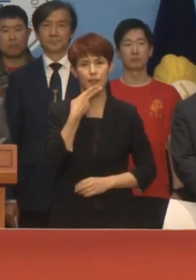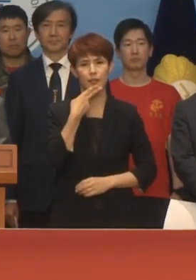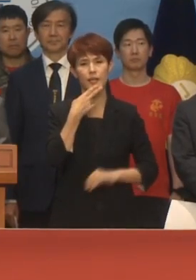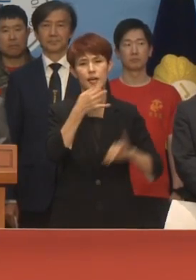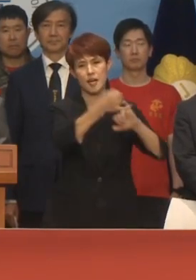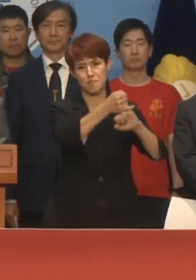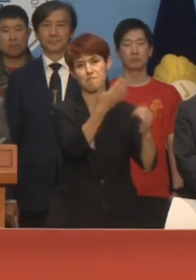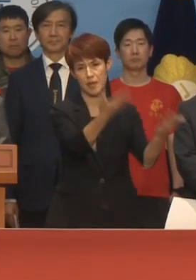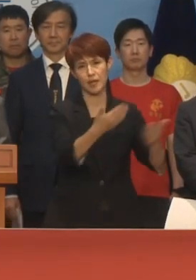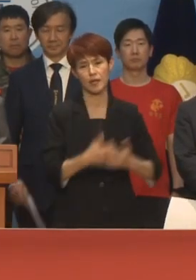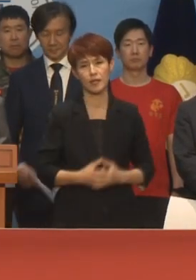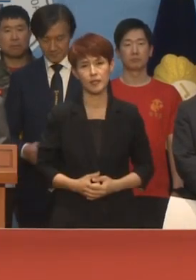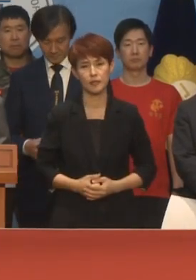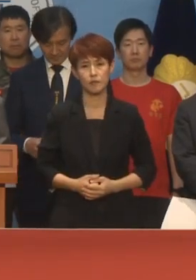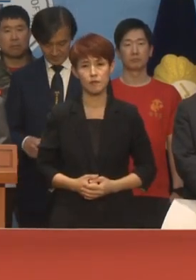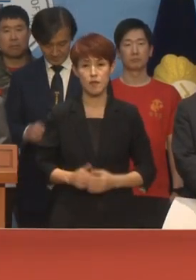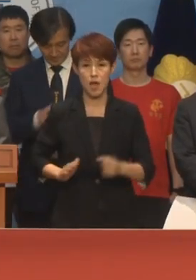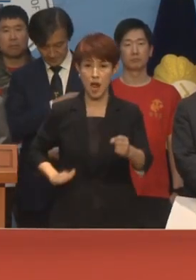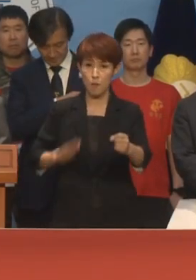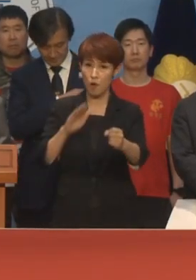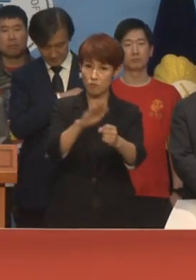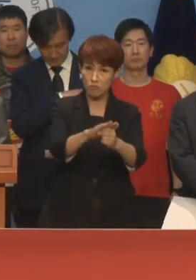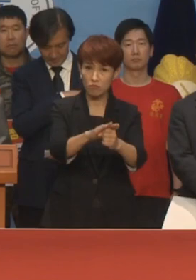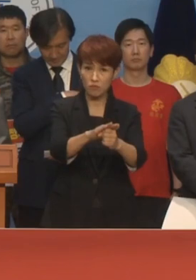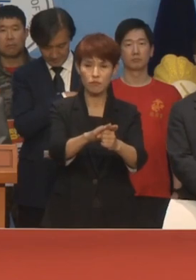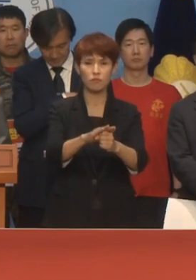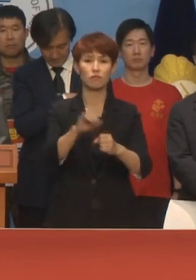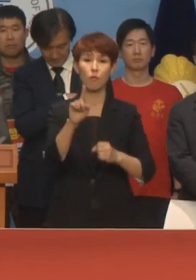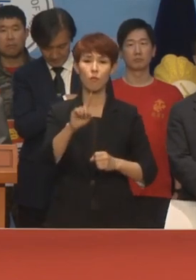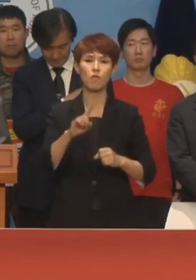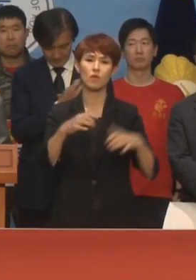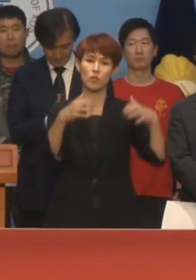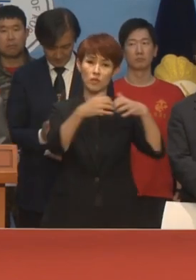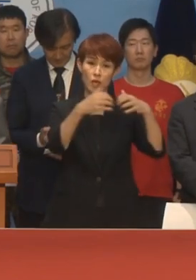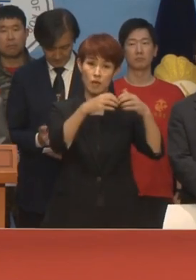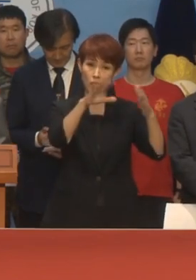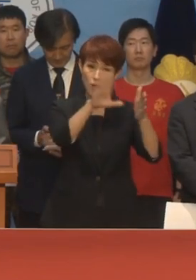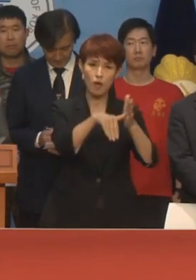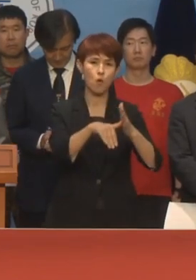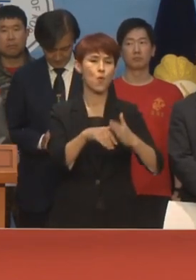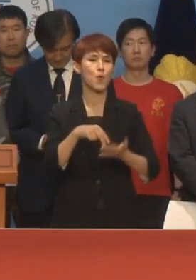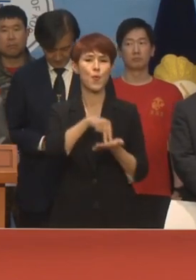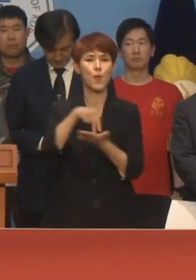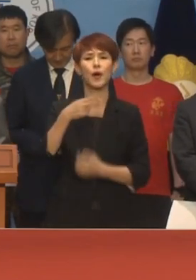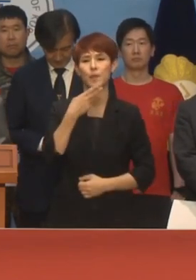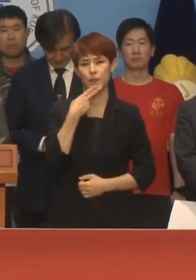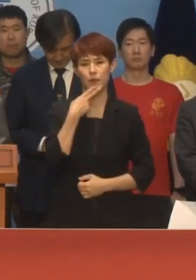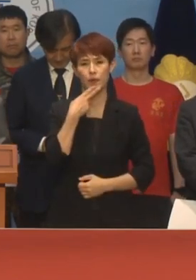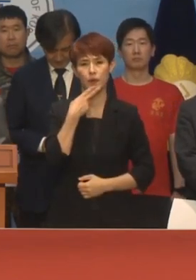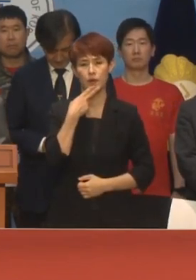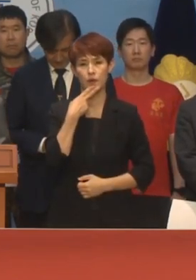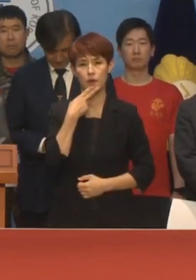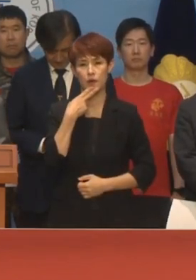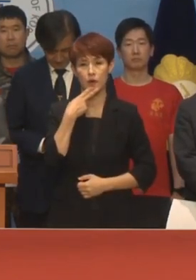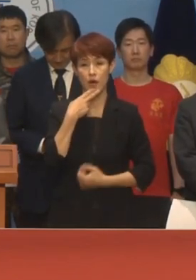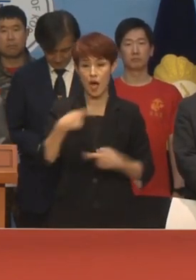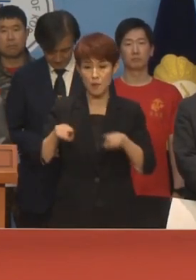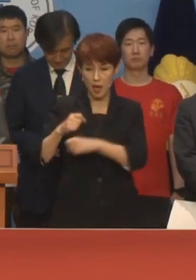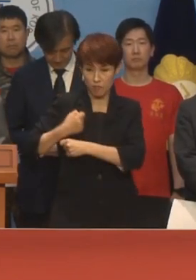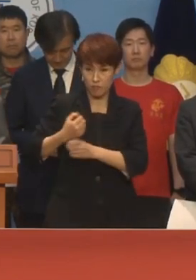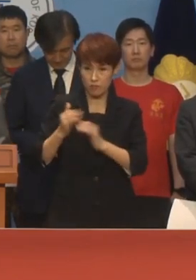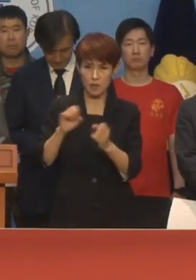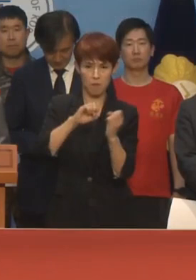약속을 드렸습니다. 해병은 전쟁터에서 외롭지 않다. 절대로 전우를 버리고 오지 않기